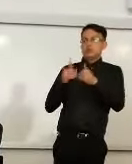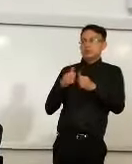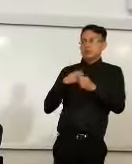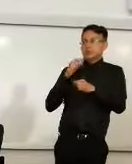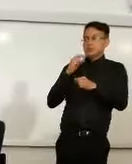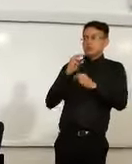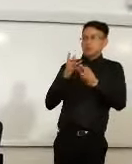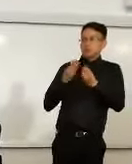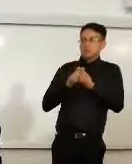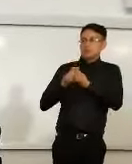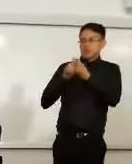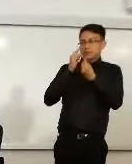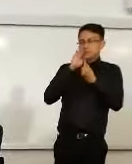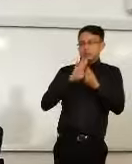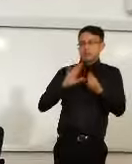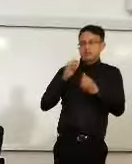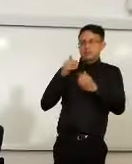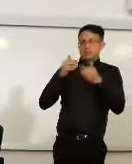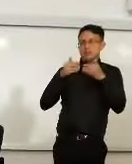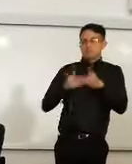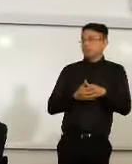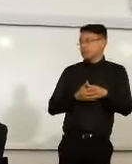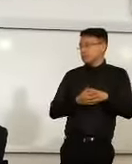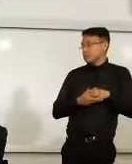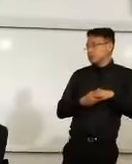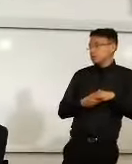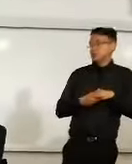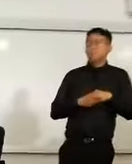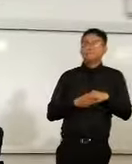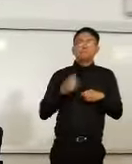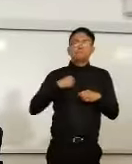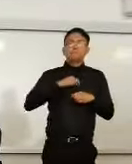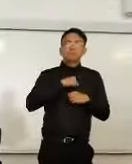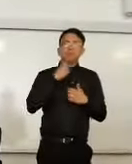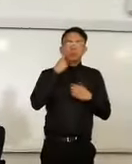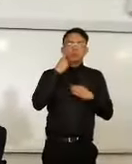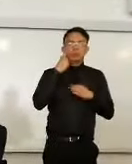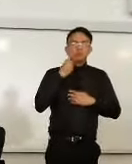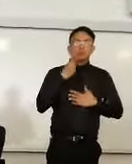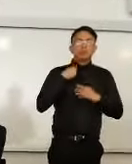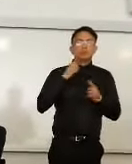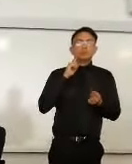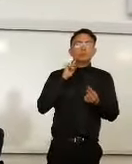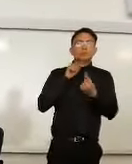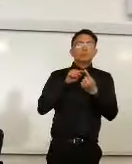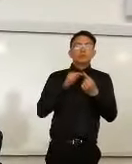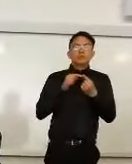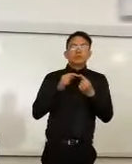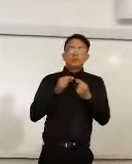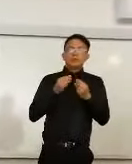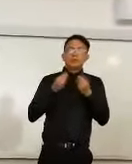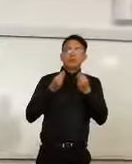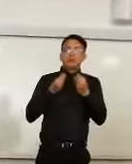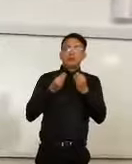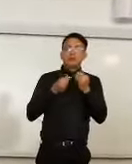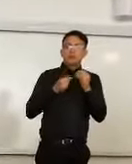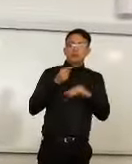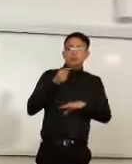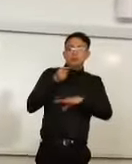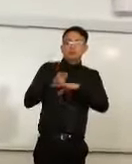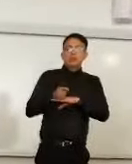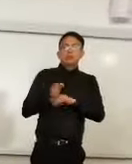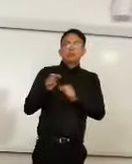Consejo Nacional de Discapacidad. Lo que buscamos, si bien la sentencia, el fallo fue orientado hacia una